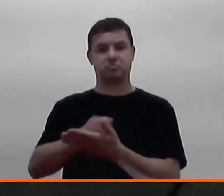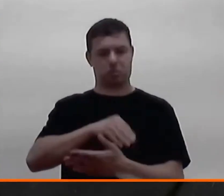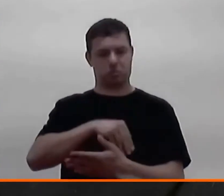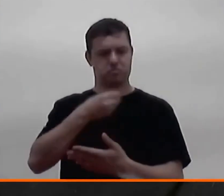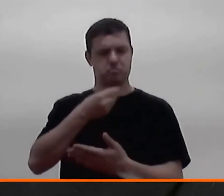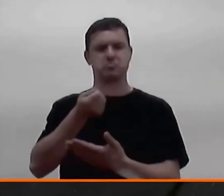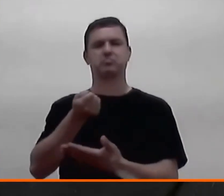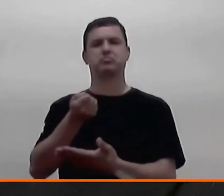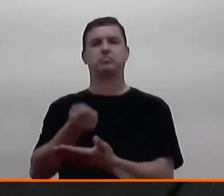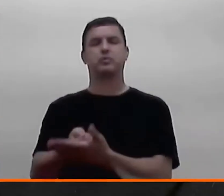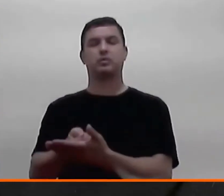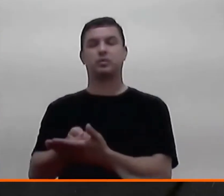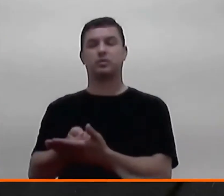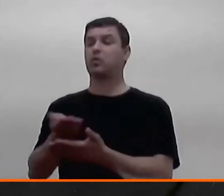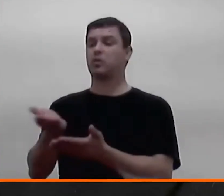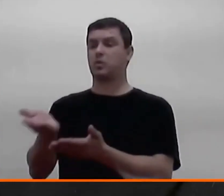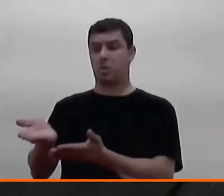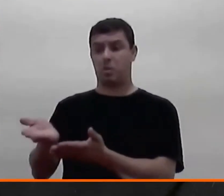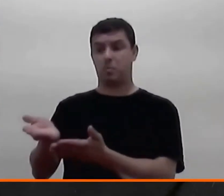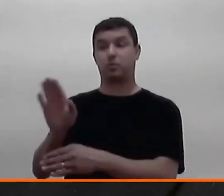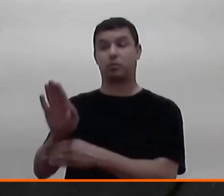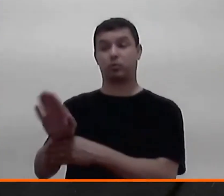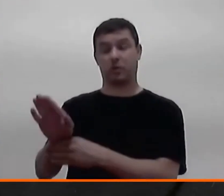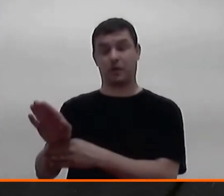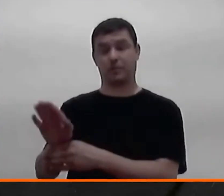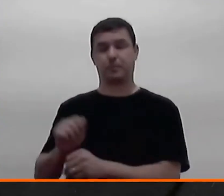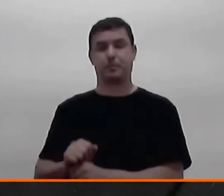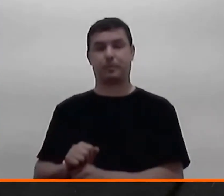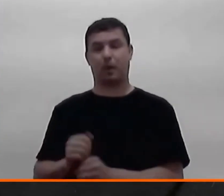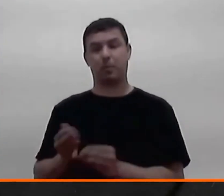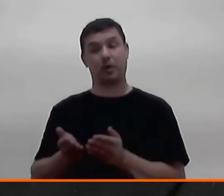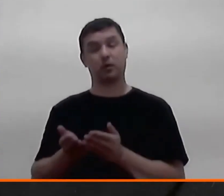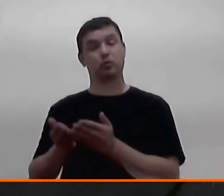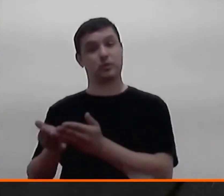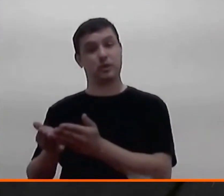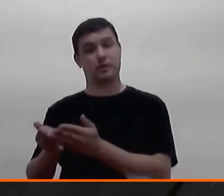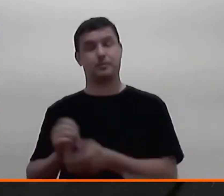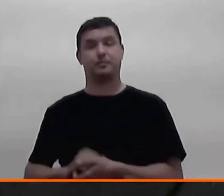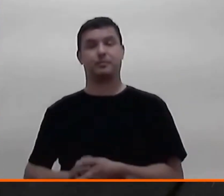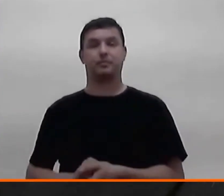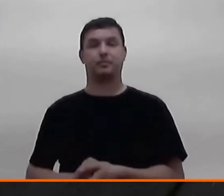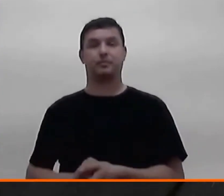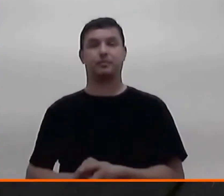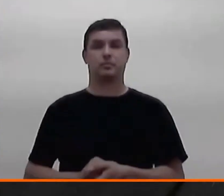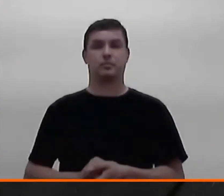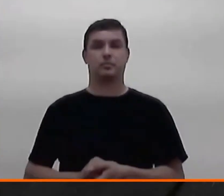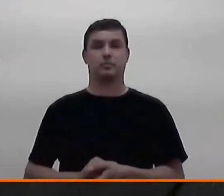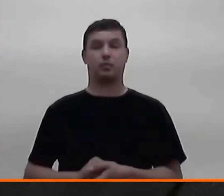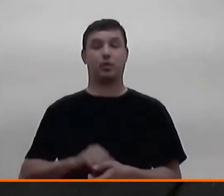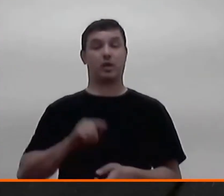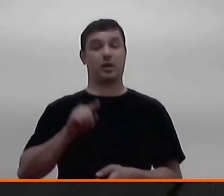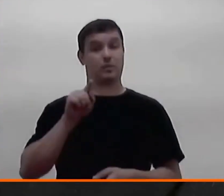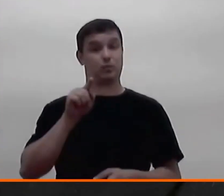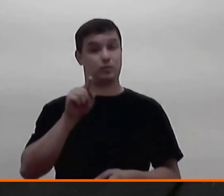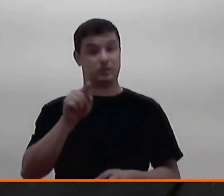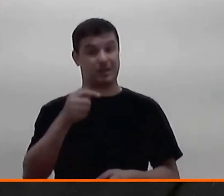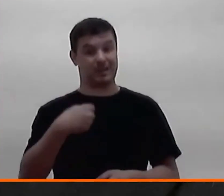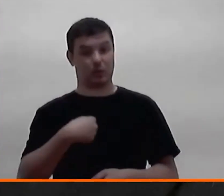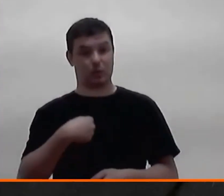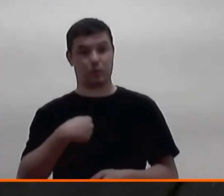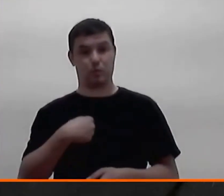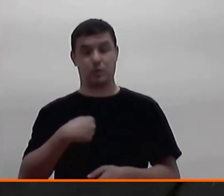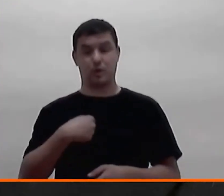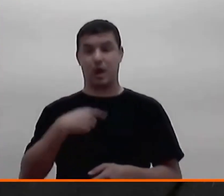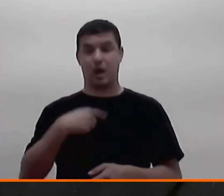ao hospedeiro, dizendo: sabe quem é esse hospedeiro? Pode ser você, eu, qualquer um de